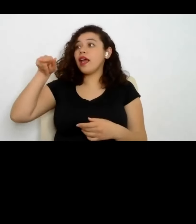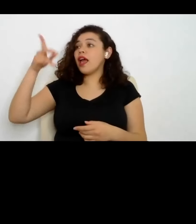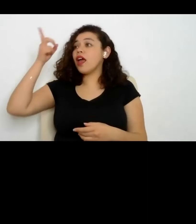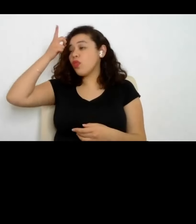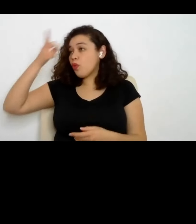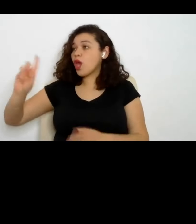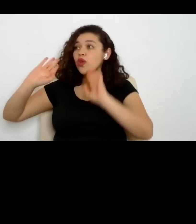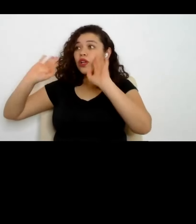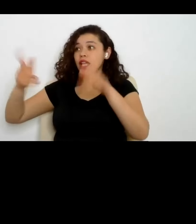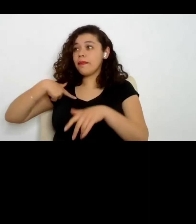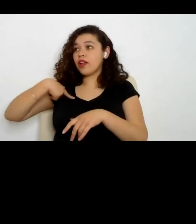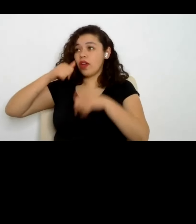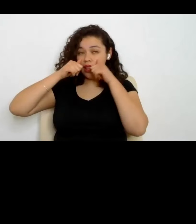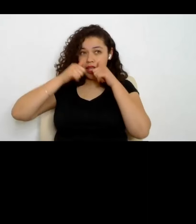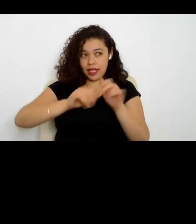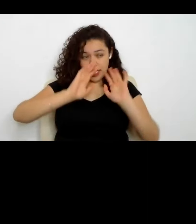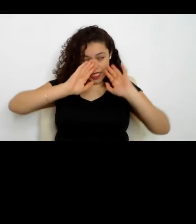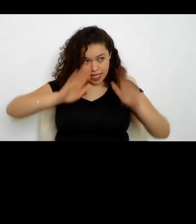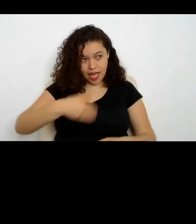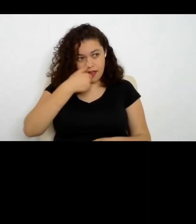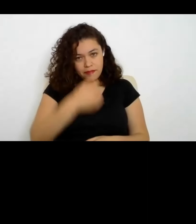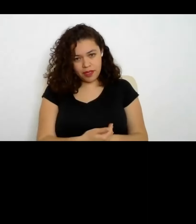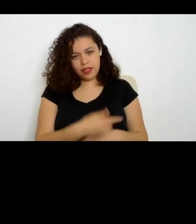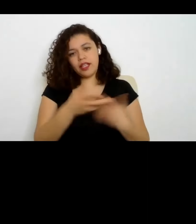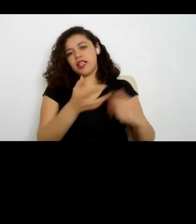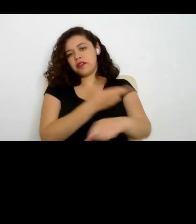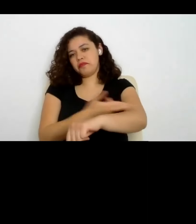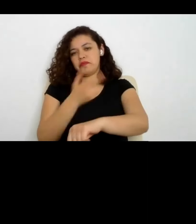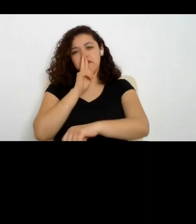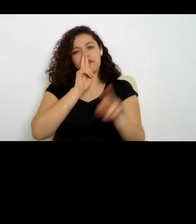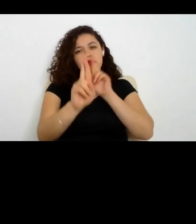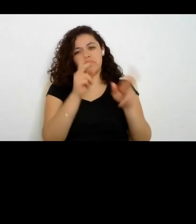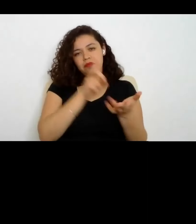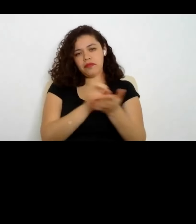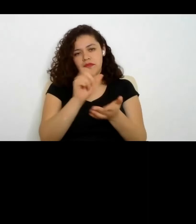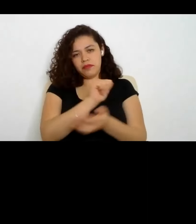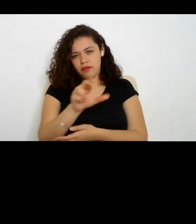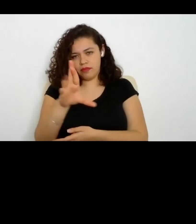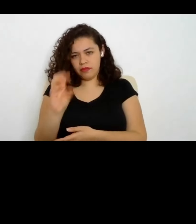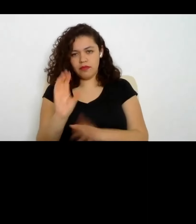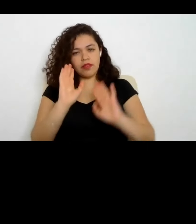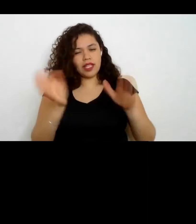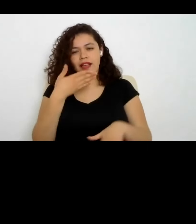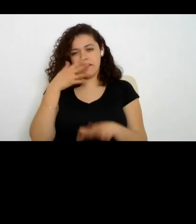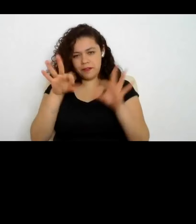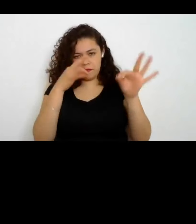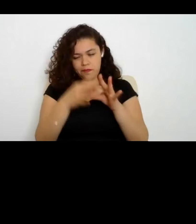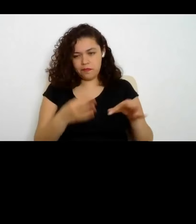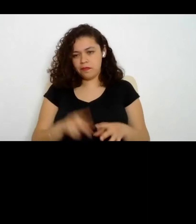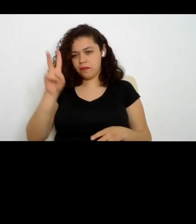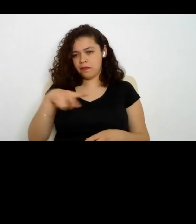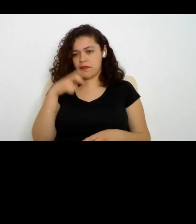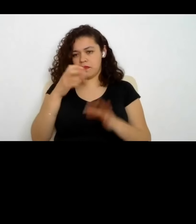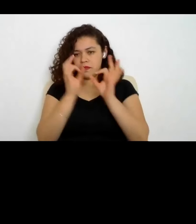ya fue atendida. Y entonces ya se tiene la resolución sobre el ejercicio de derechos ARCO. Esto aquí es importante tomar